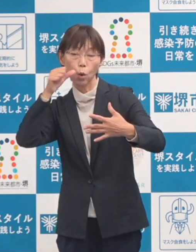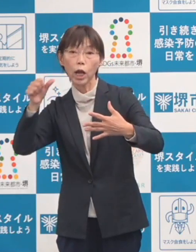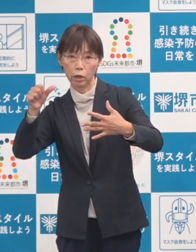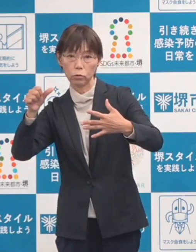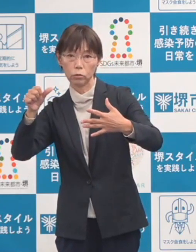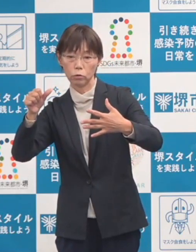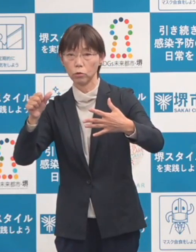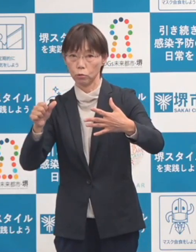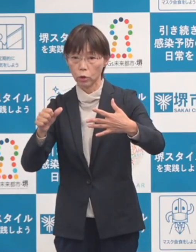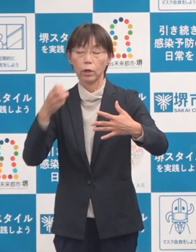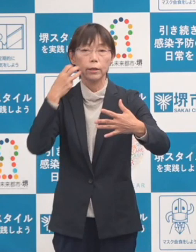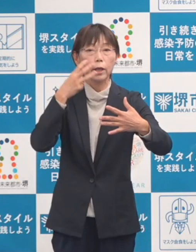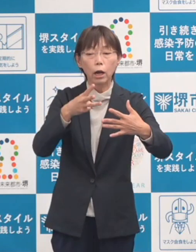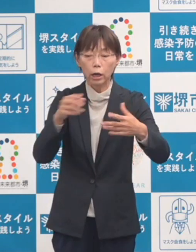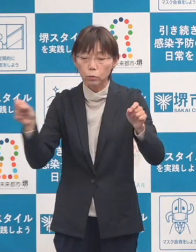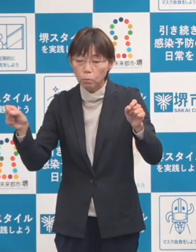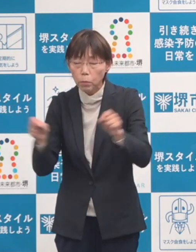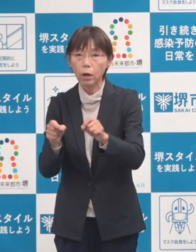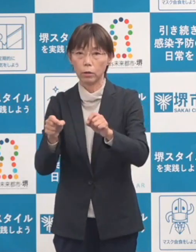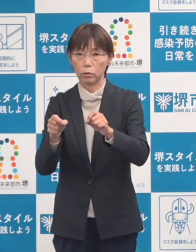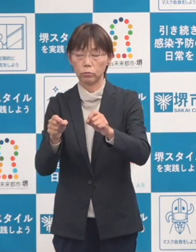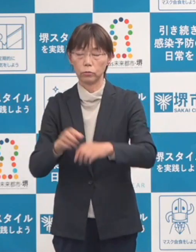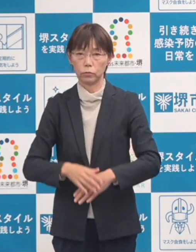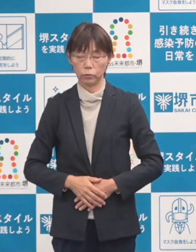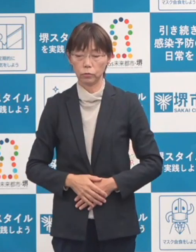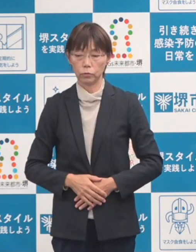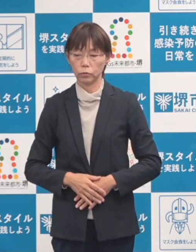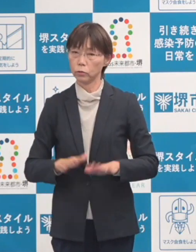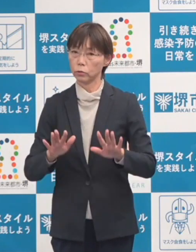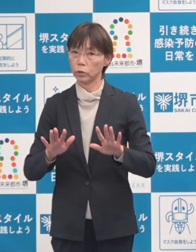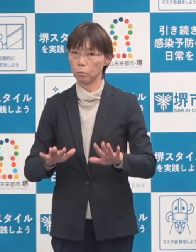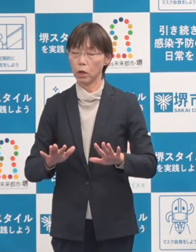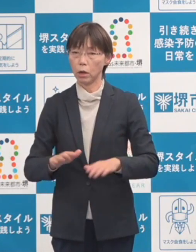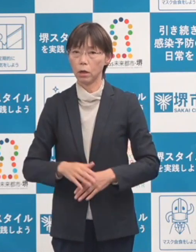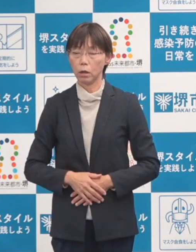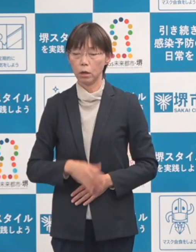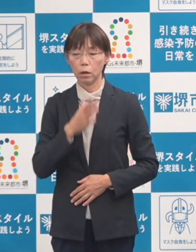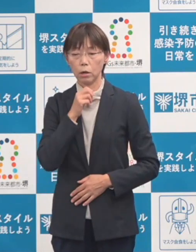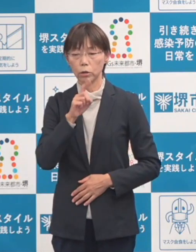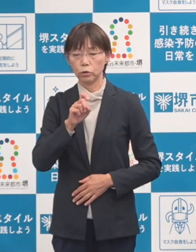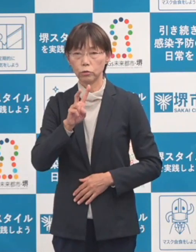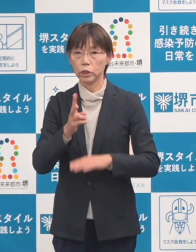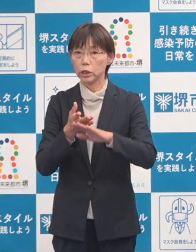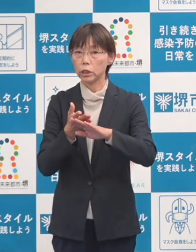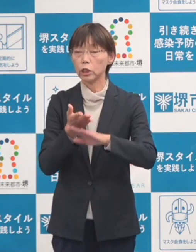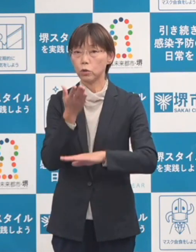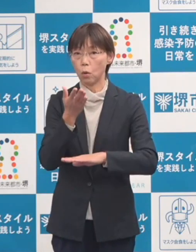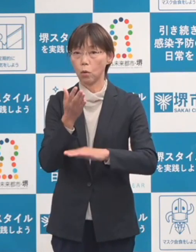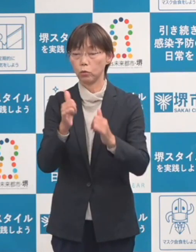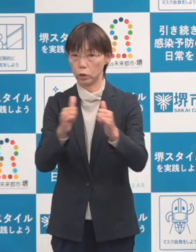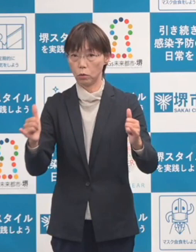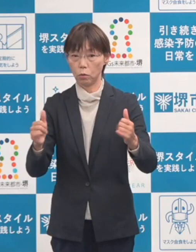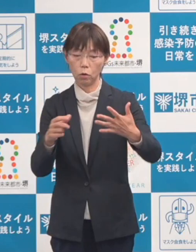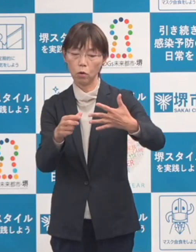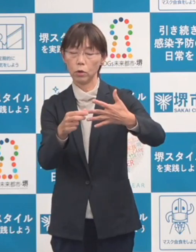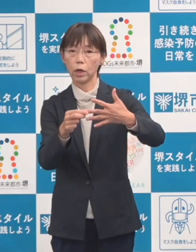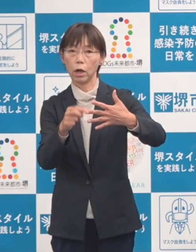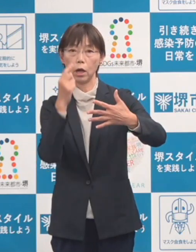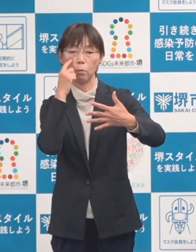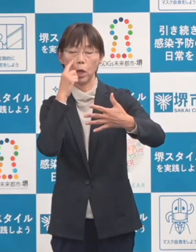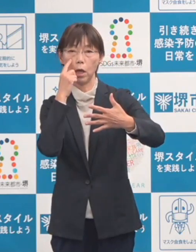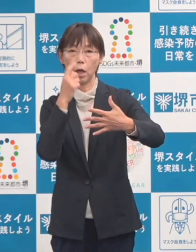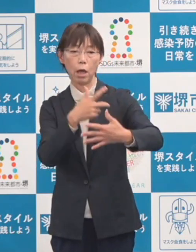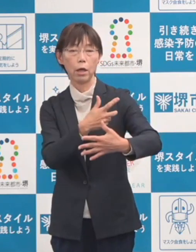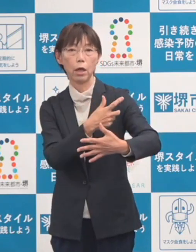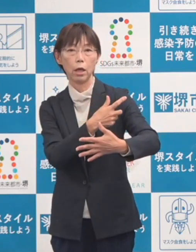知がありました。もうこの今の時点で12歳以上の方、3回目接種される方は3ヶ月以